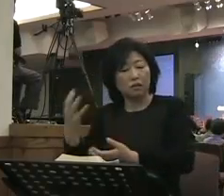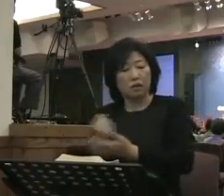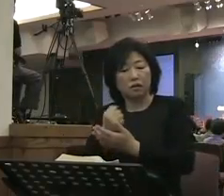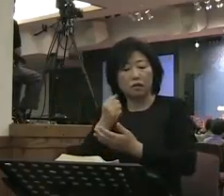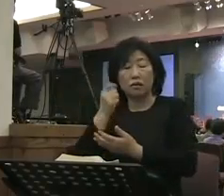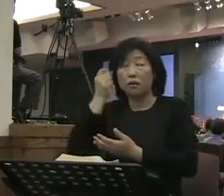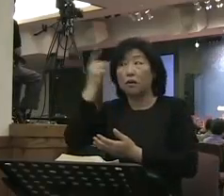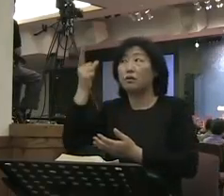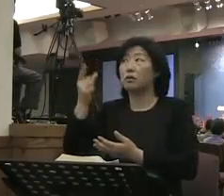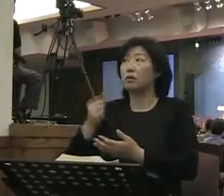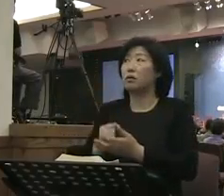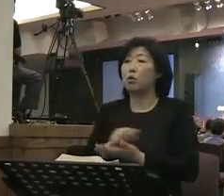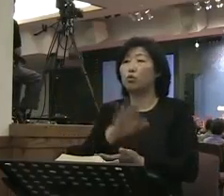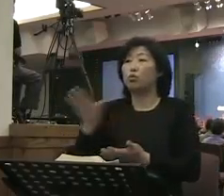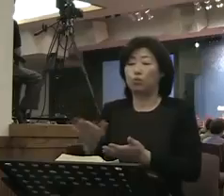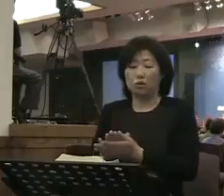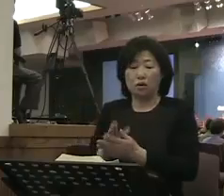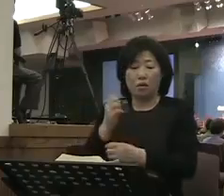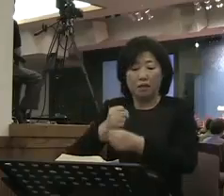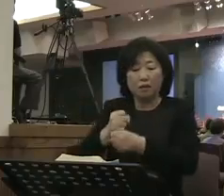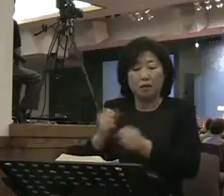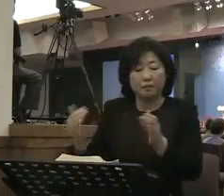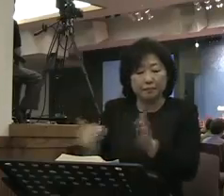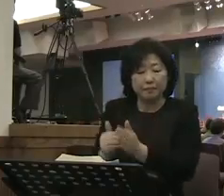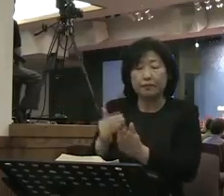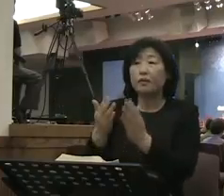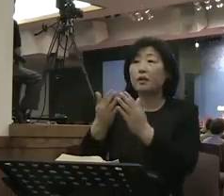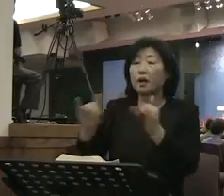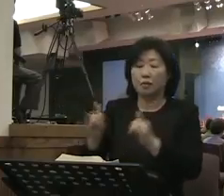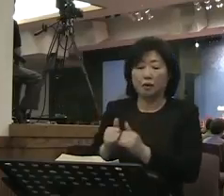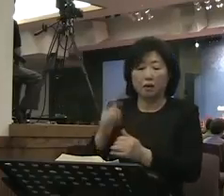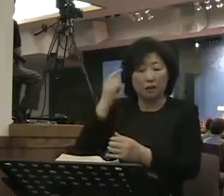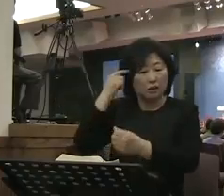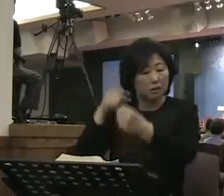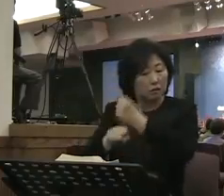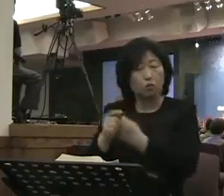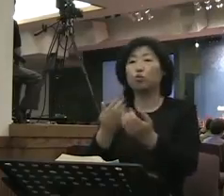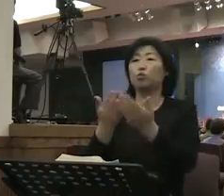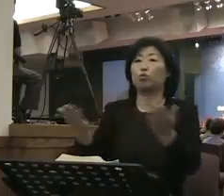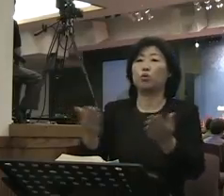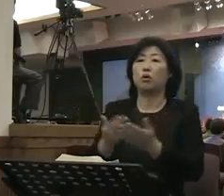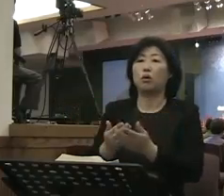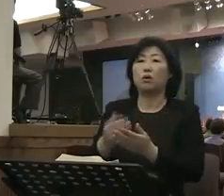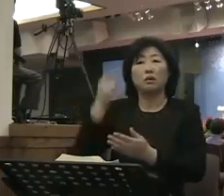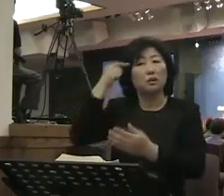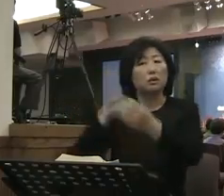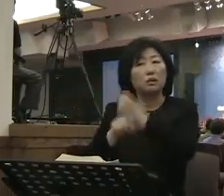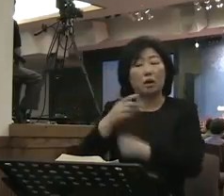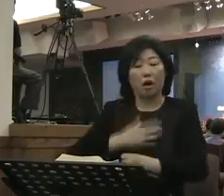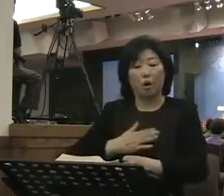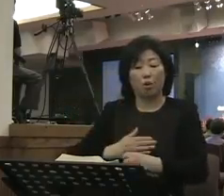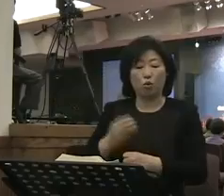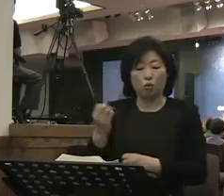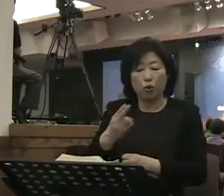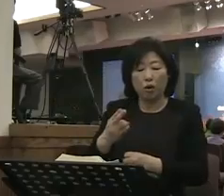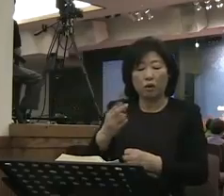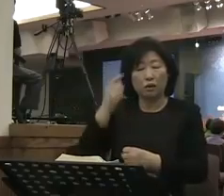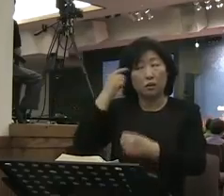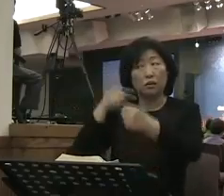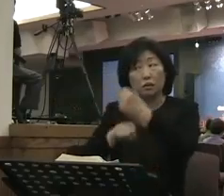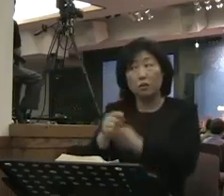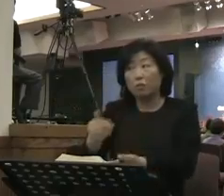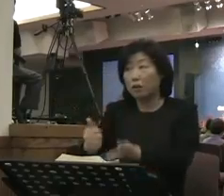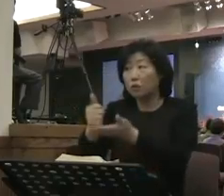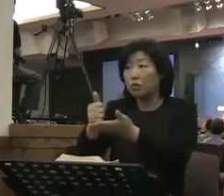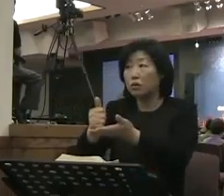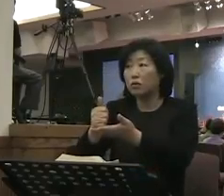우리를 만들었다는 것입니다. 사람들에게 하나님의 뜻을 주시어서 뜻을 알고 뜻을 또한 받들어